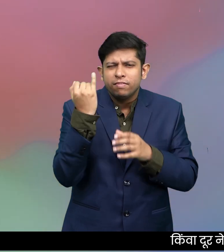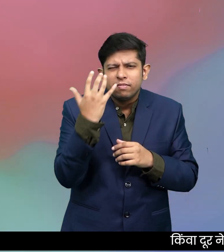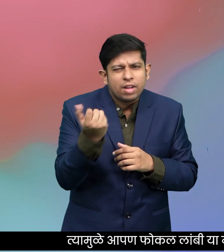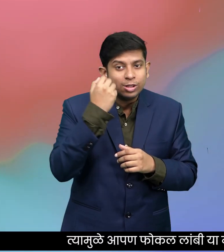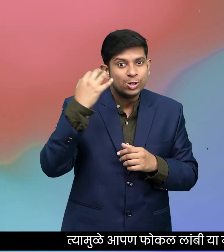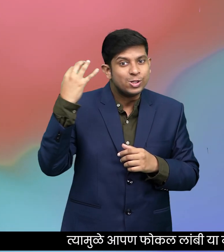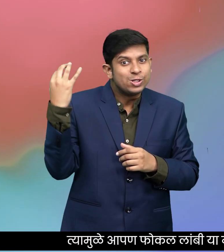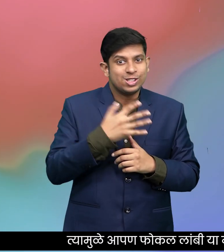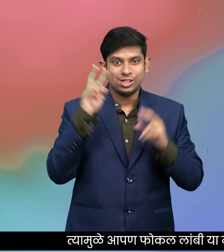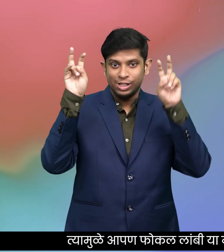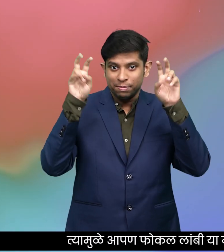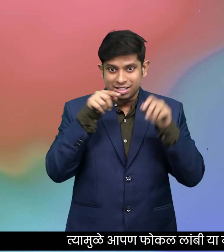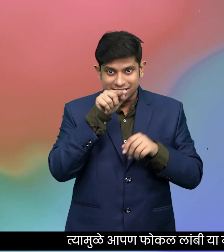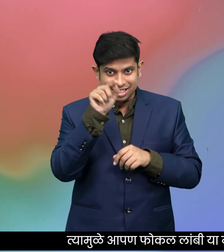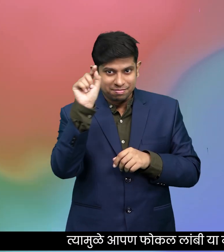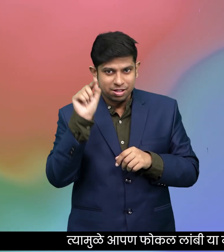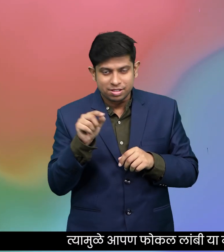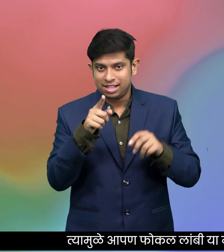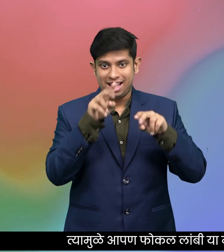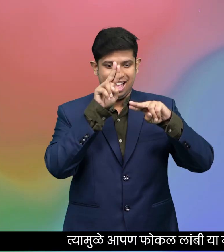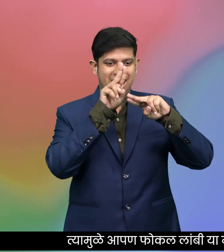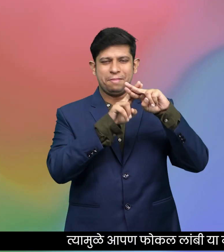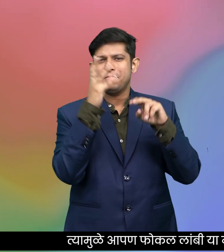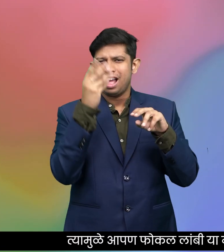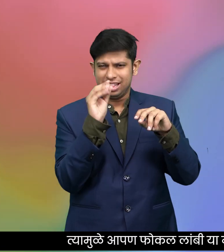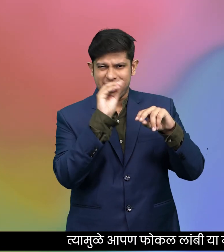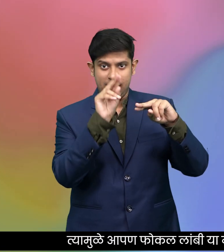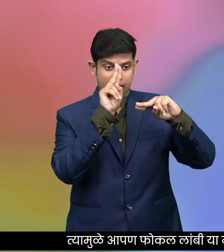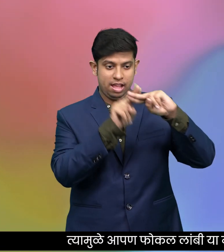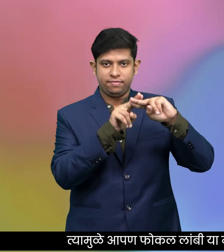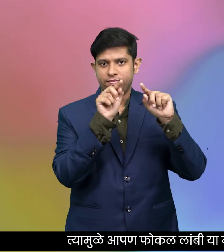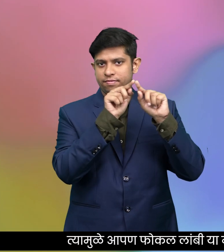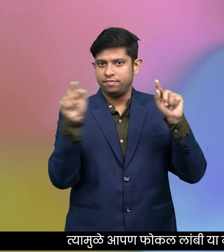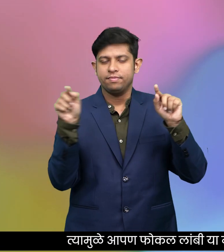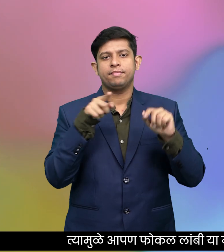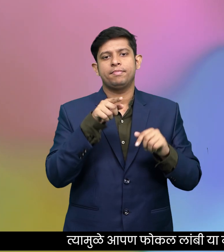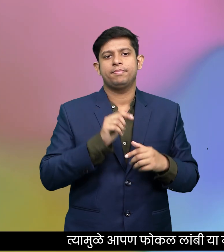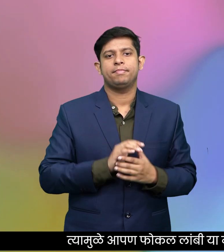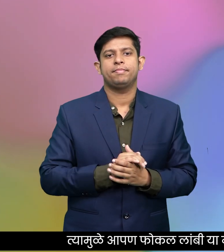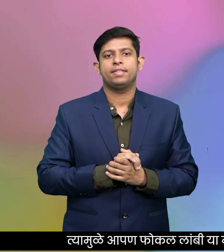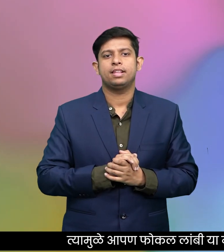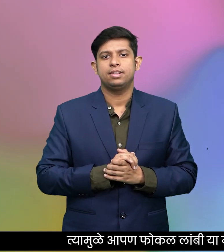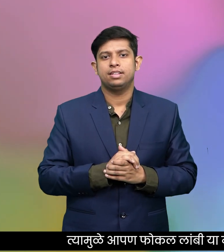करतात. त्यामुळे आपण फोकल लांबी या नवीन संकल्पनेची ओळख करून घेणार आहोत.